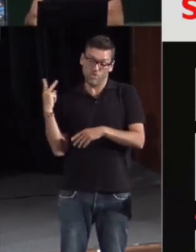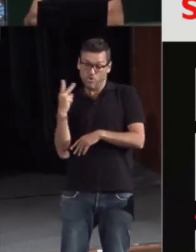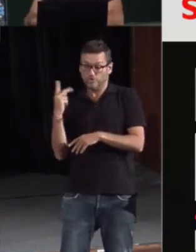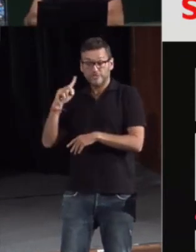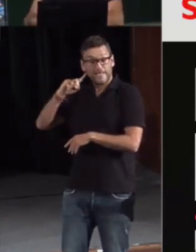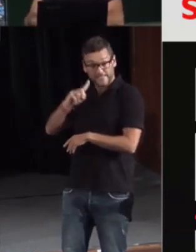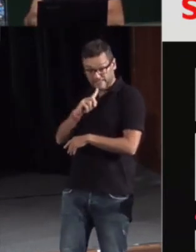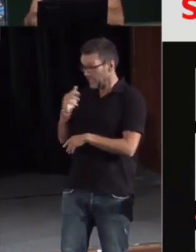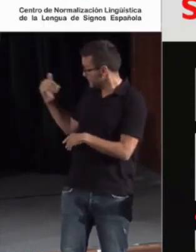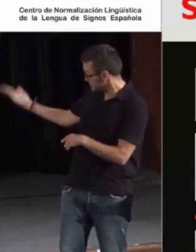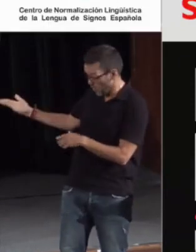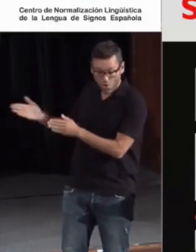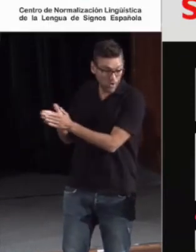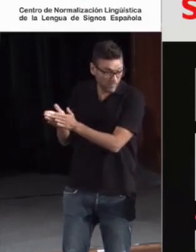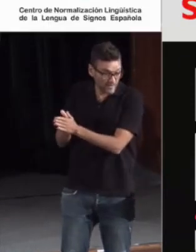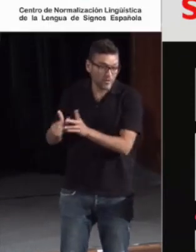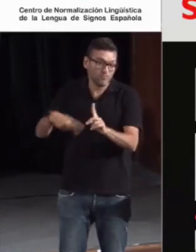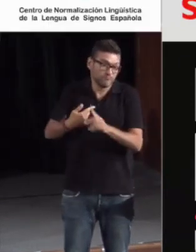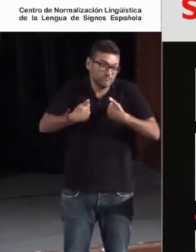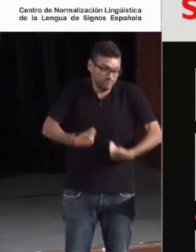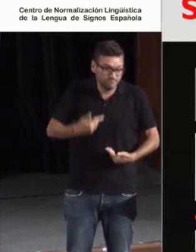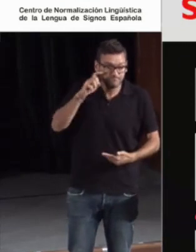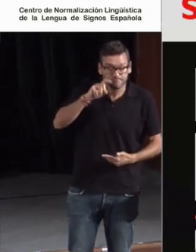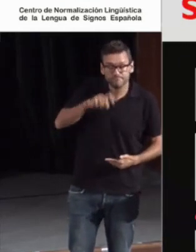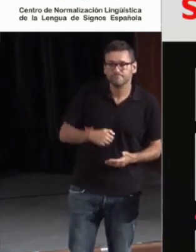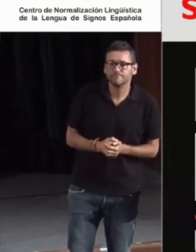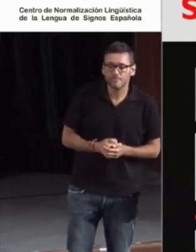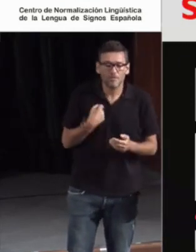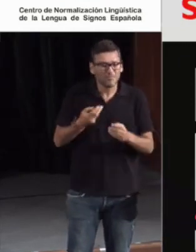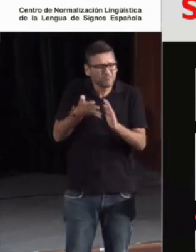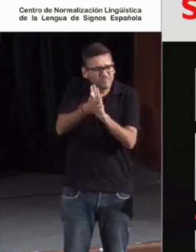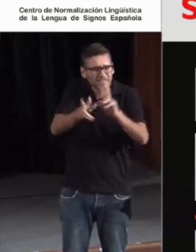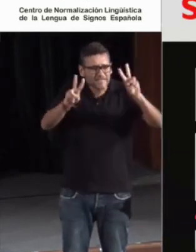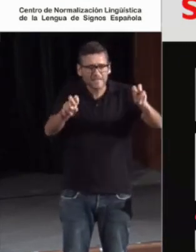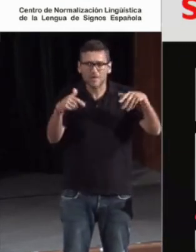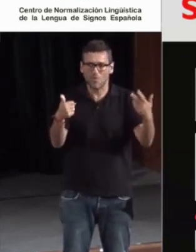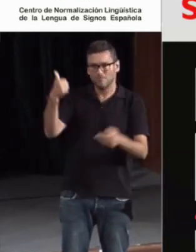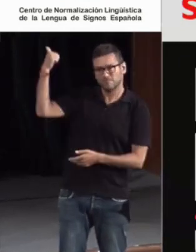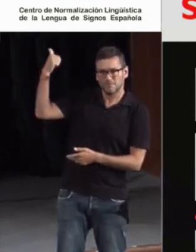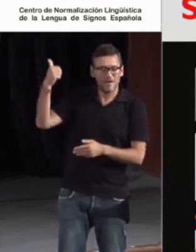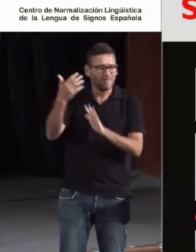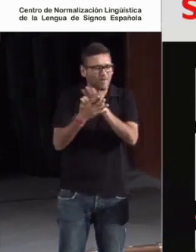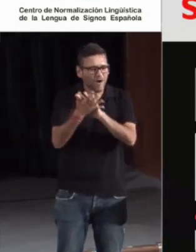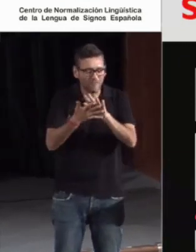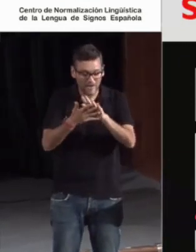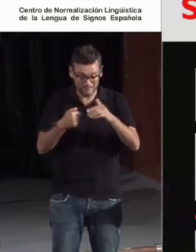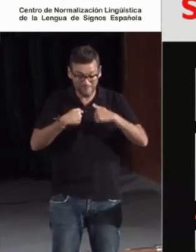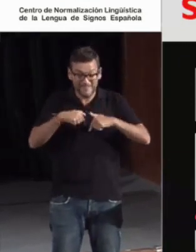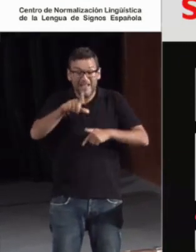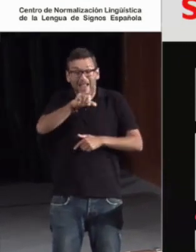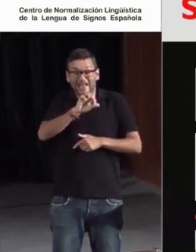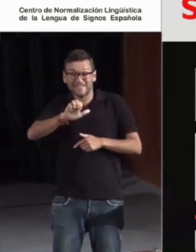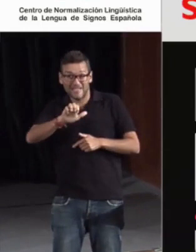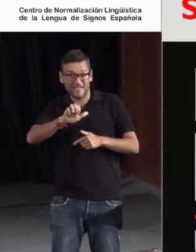Bueno, ahora tanto Nizar, mi compañero, como yo, Raico, vamos a dar una comunicación que versa